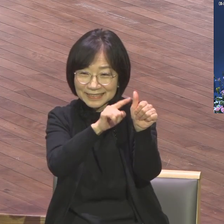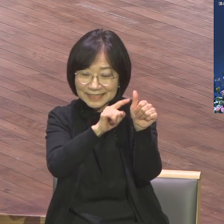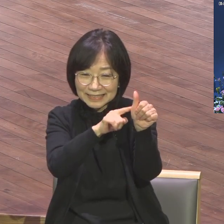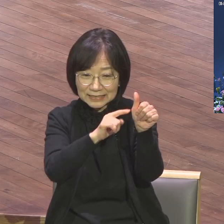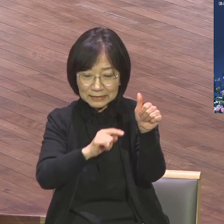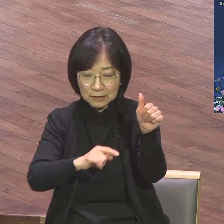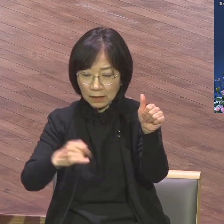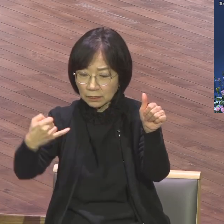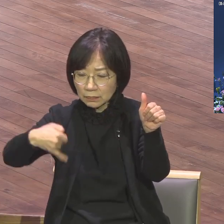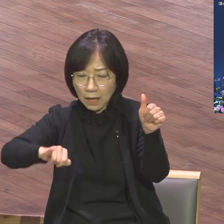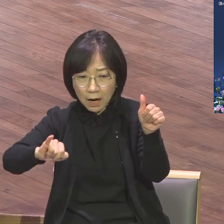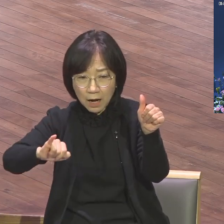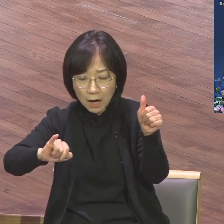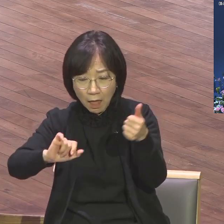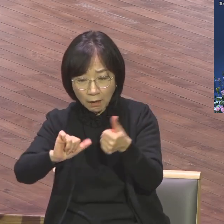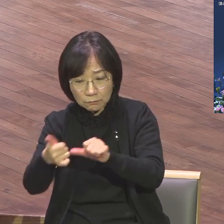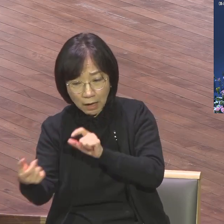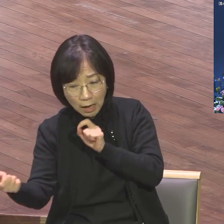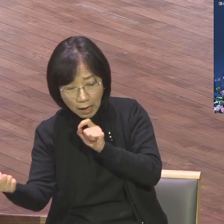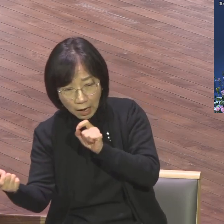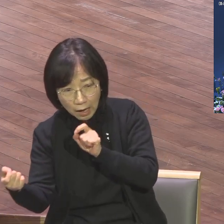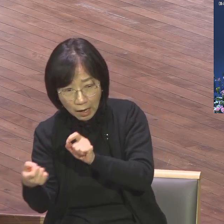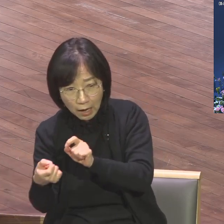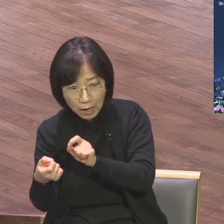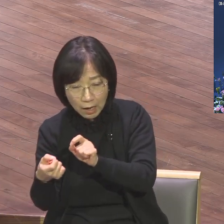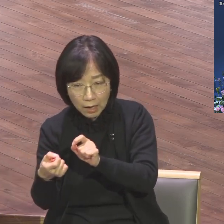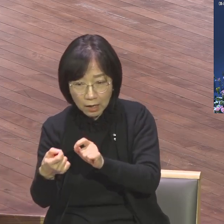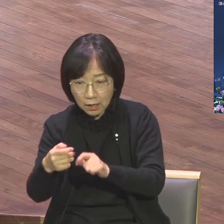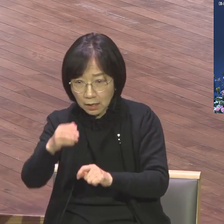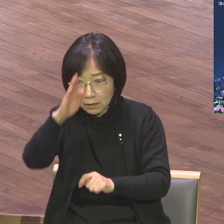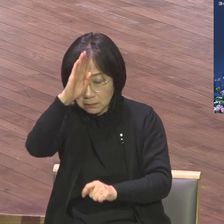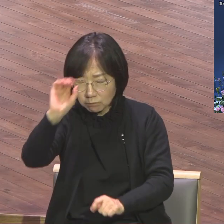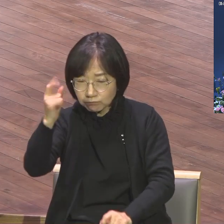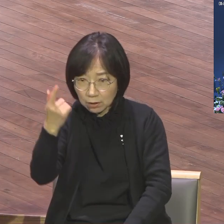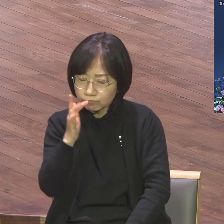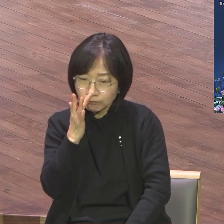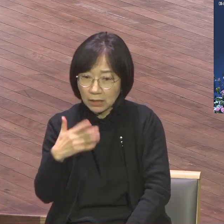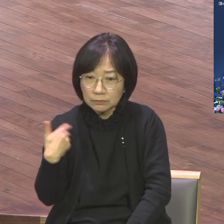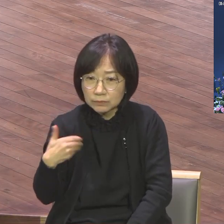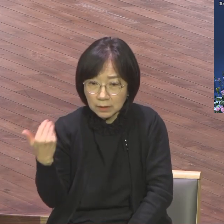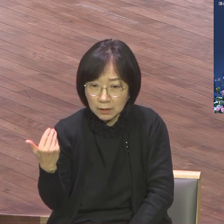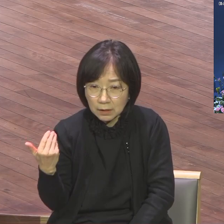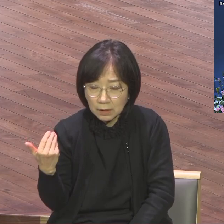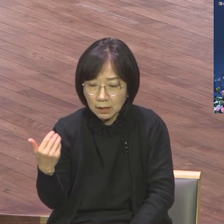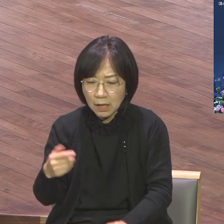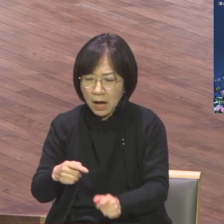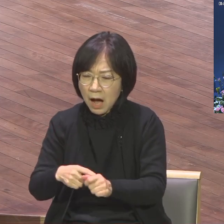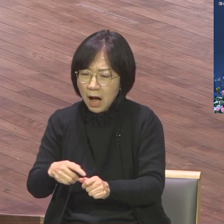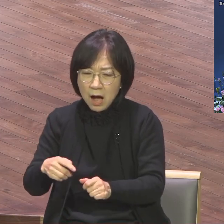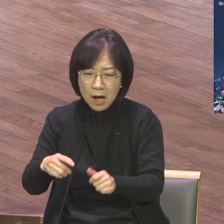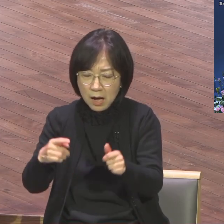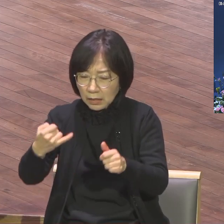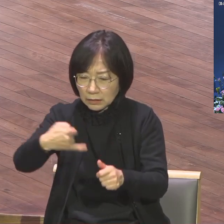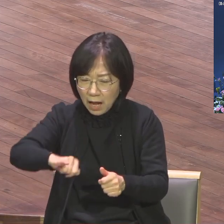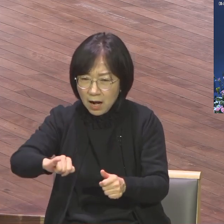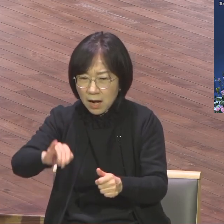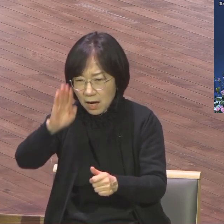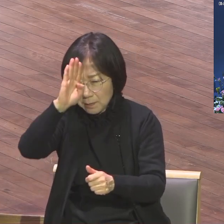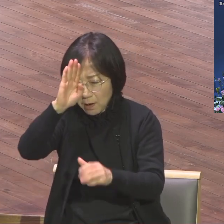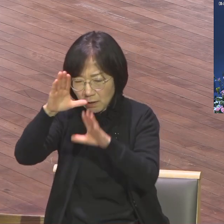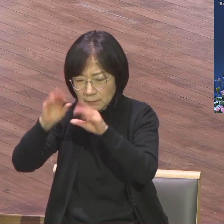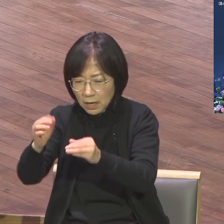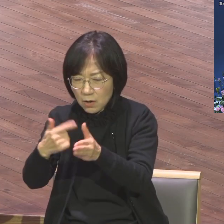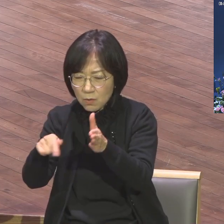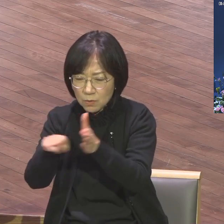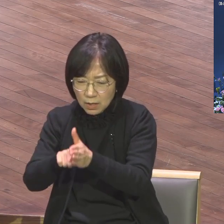병으로 죽어가는 딸. 죽은 딸을 자신의 모든 것을 내던집니다. 지금 딸이